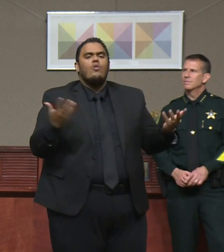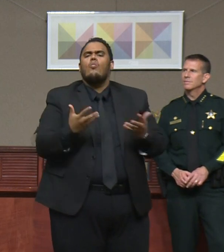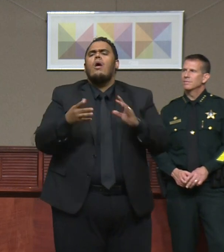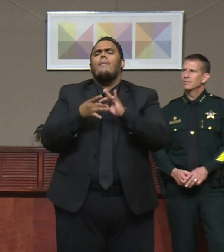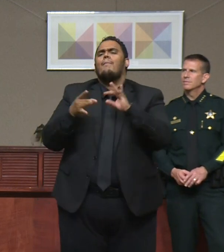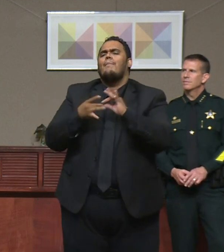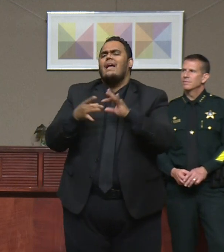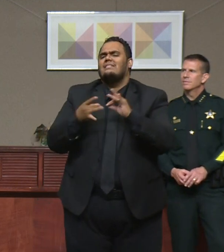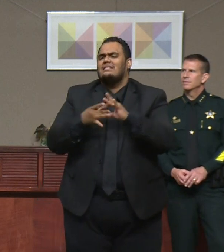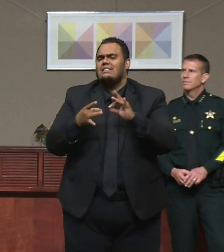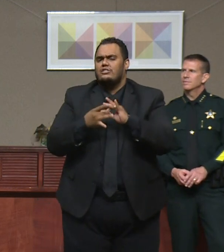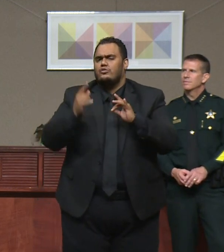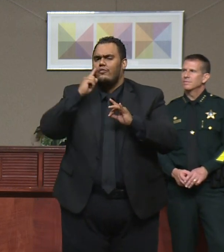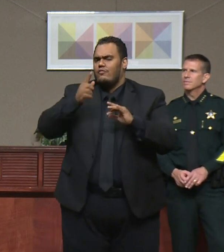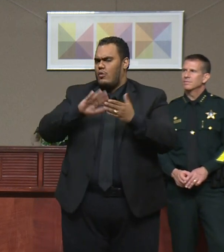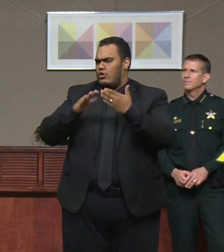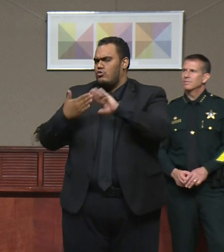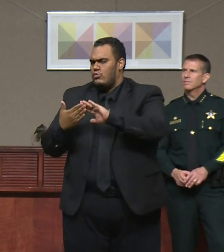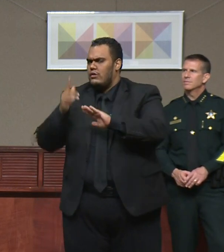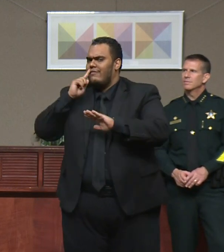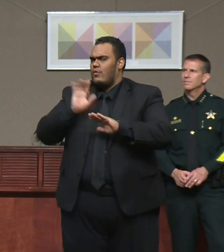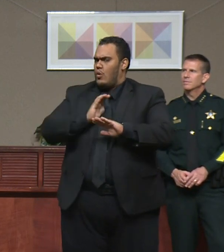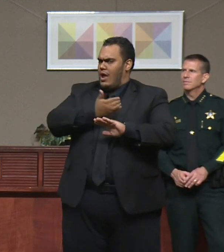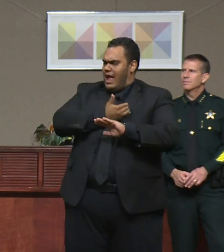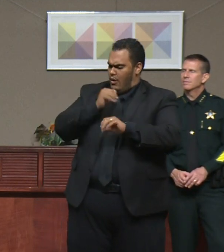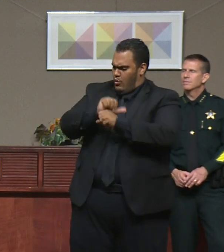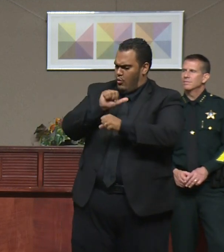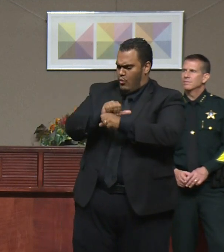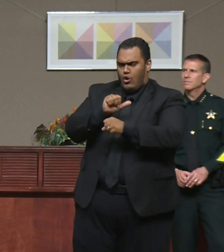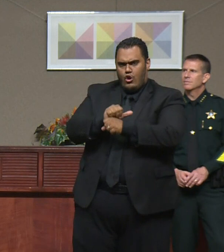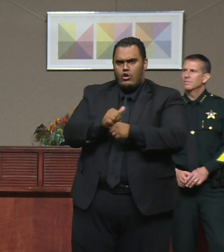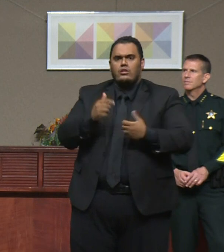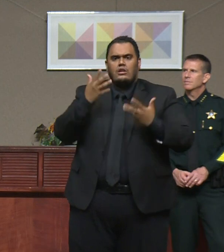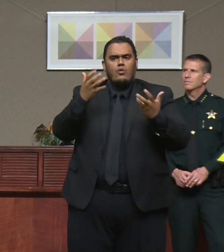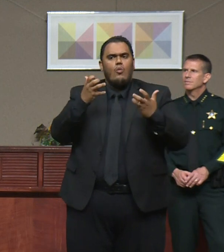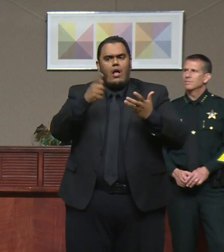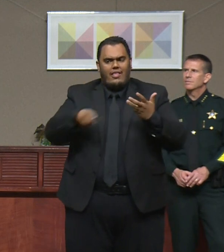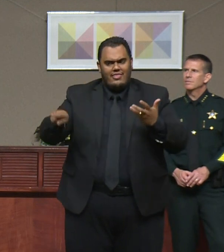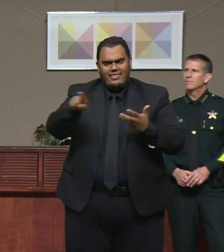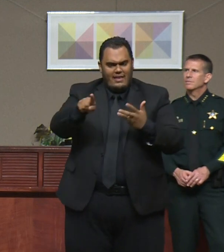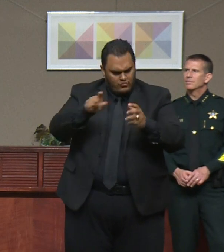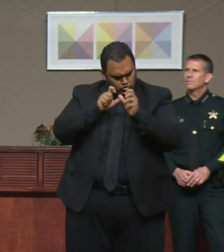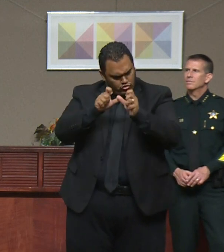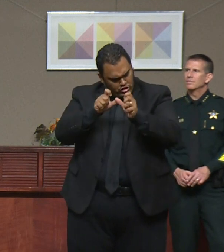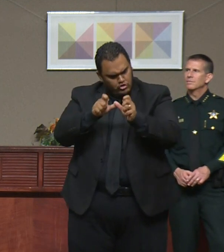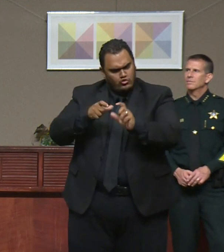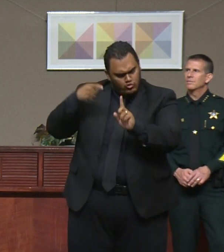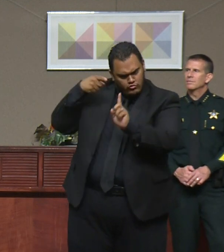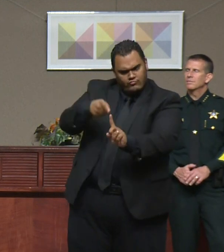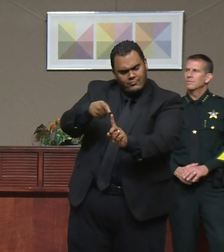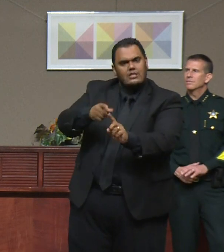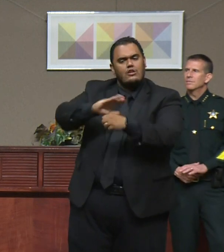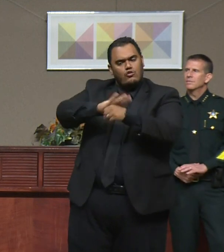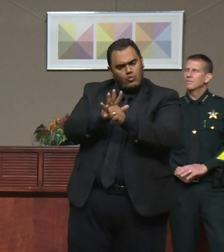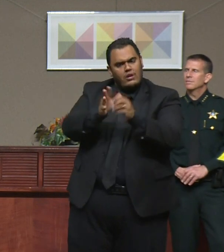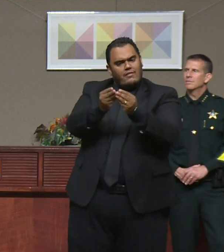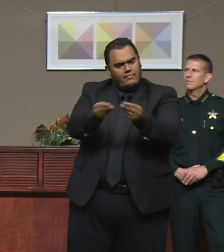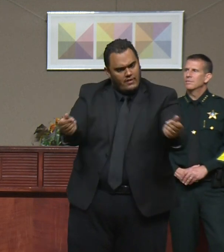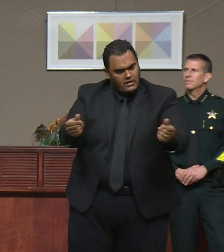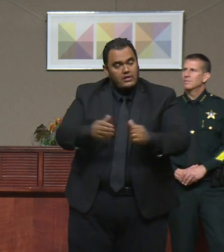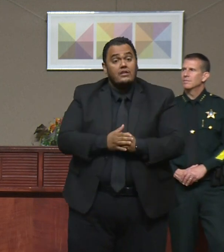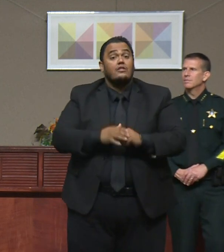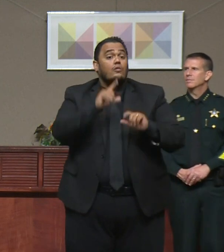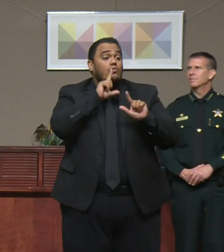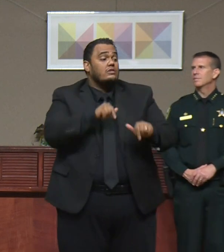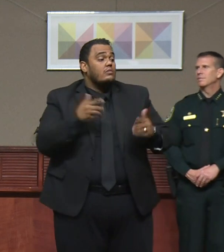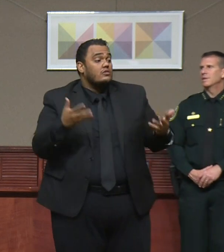that we're having, and so that they continue working towards eliminating the virus? And the response